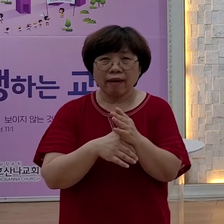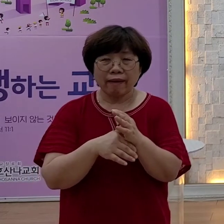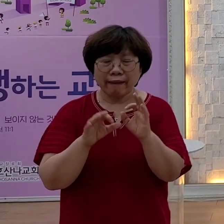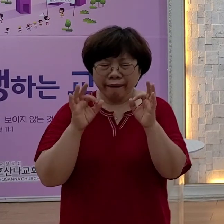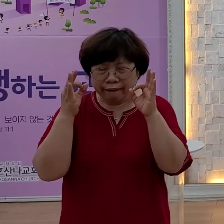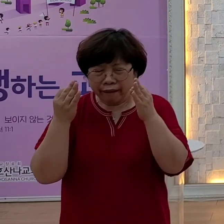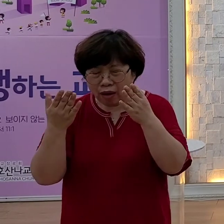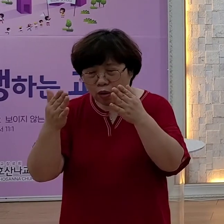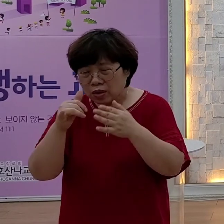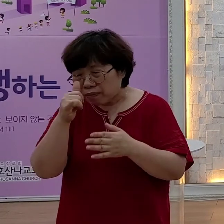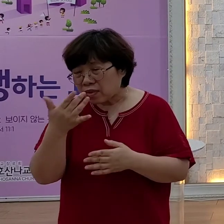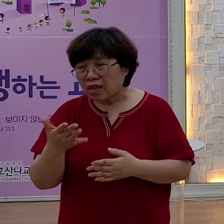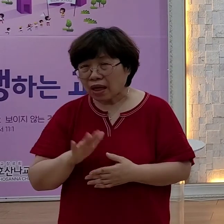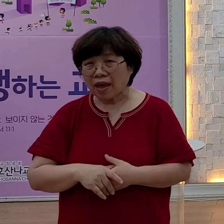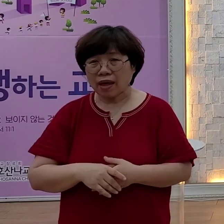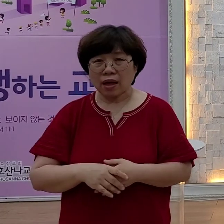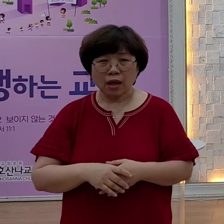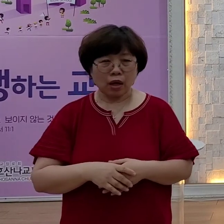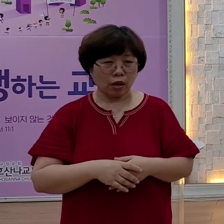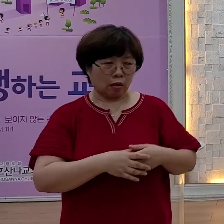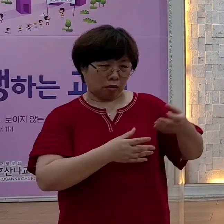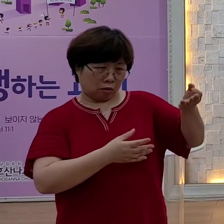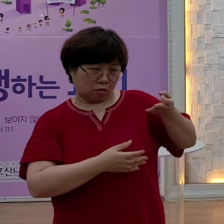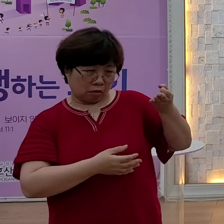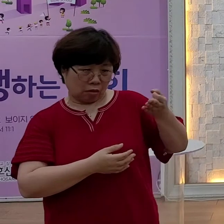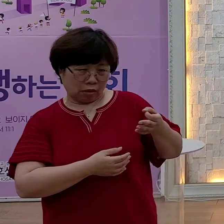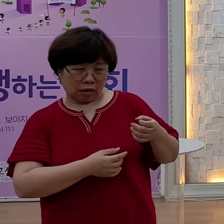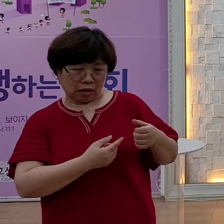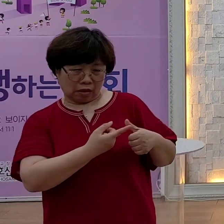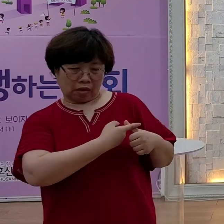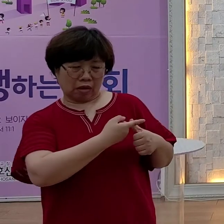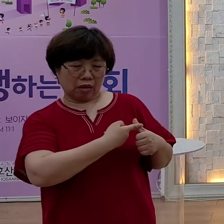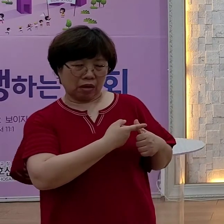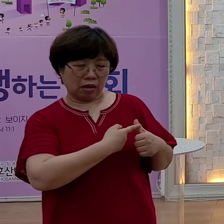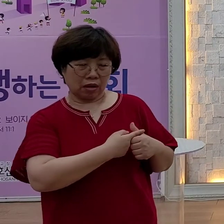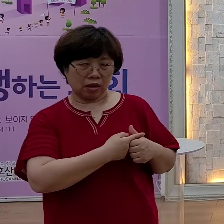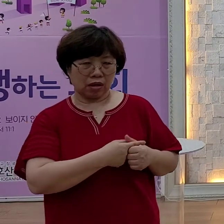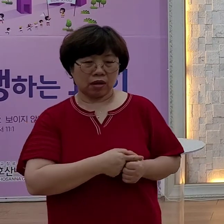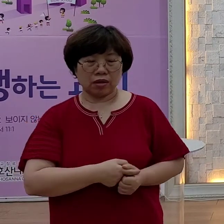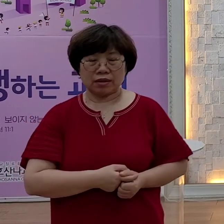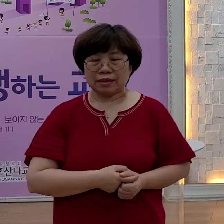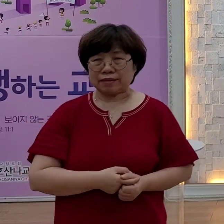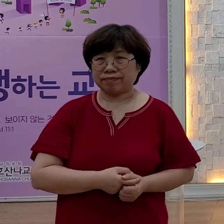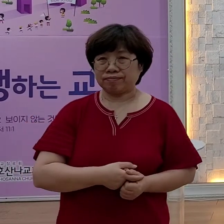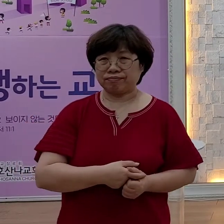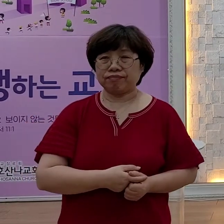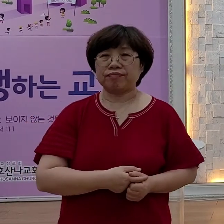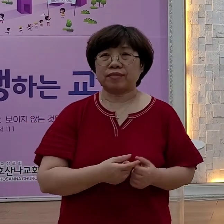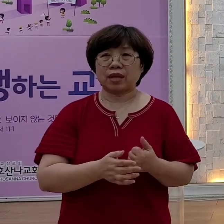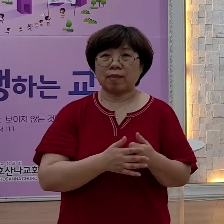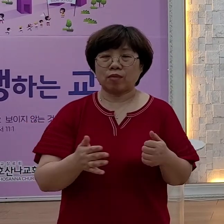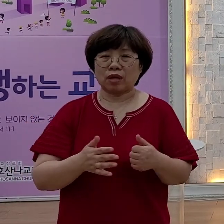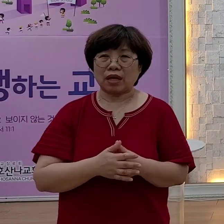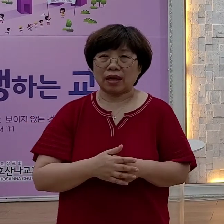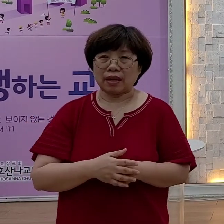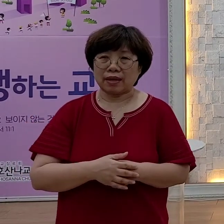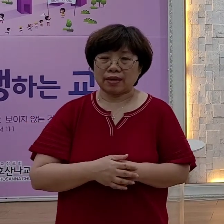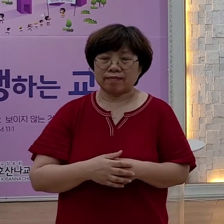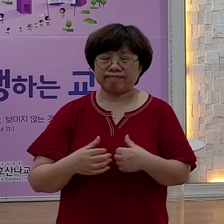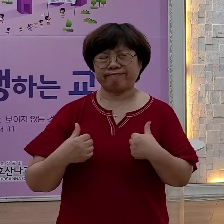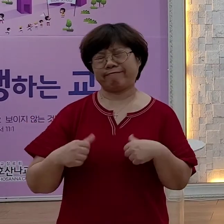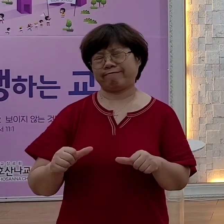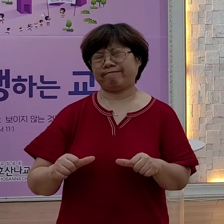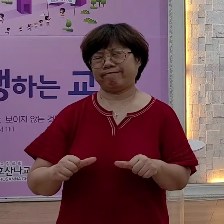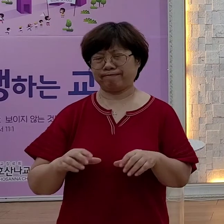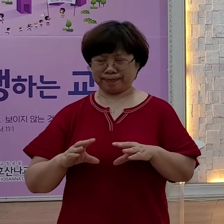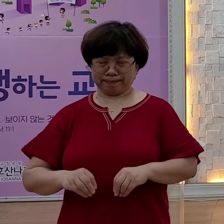했다 할까 봐. 또 네가 할까 봐. 그래서 하려 하다가도 그냥 이번에는